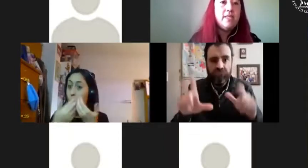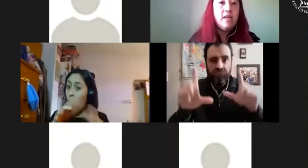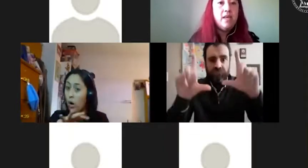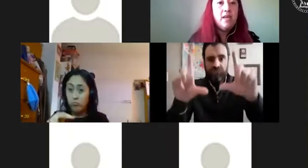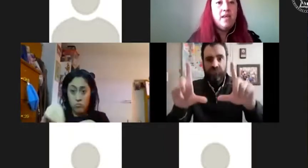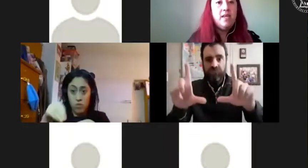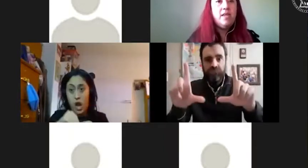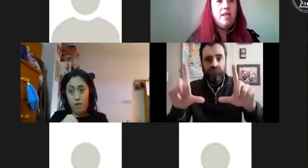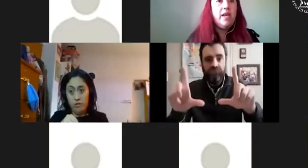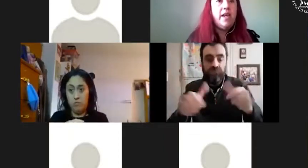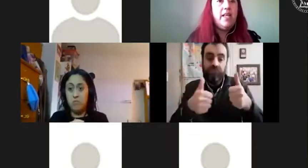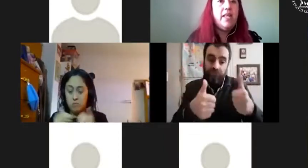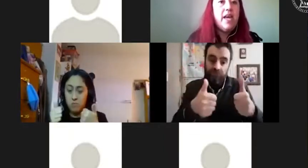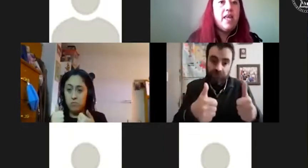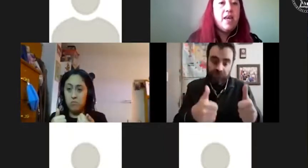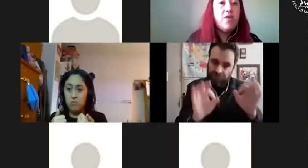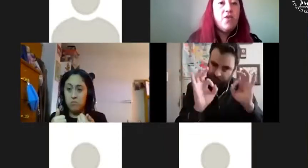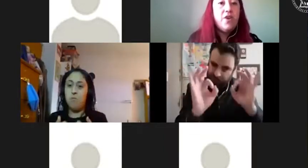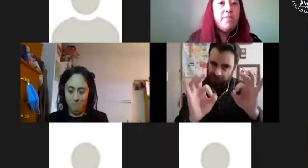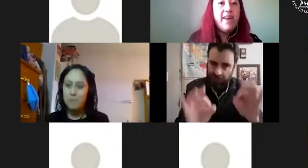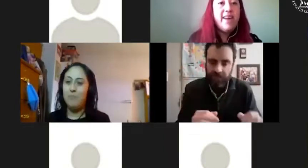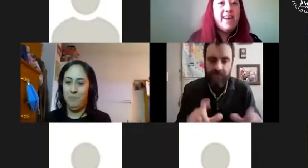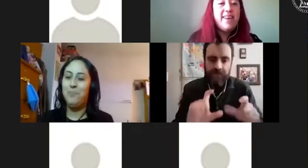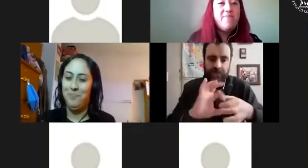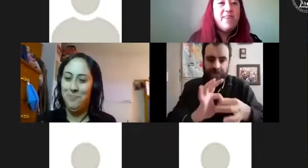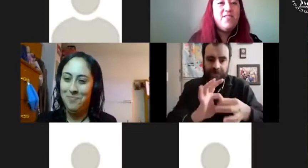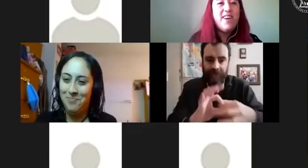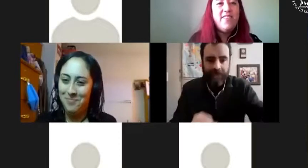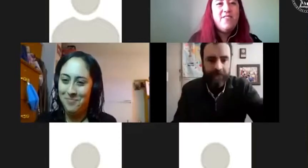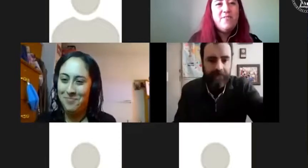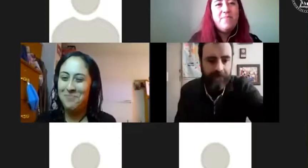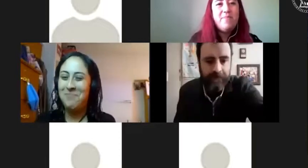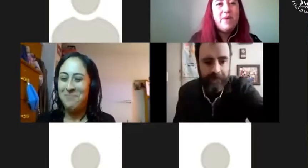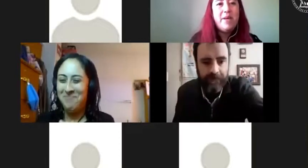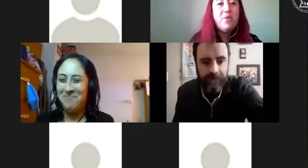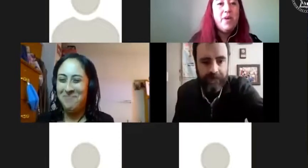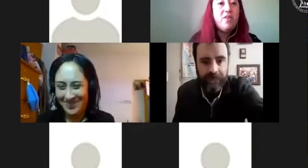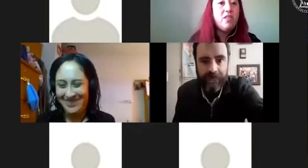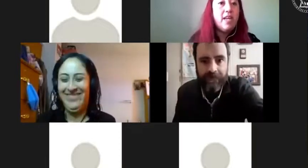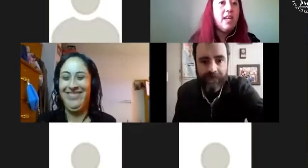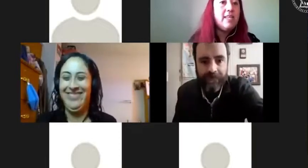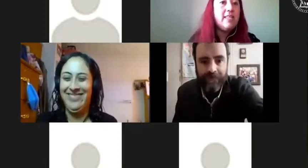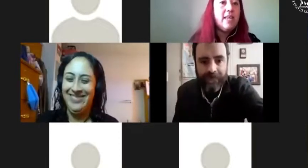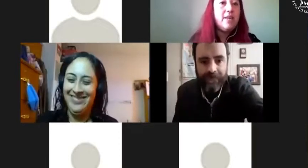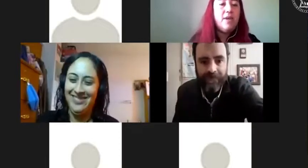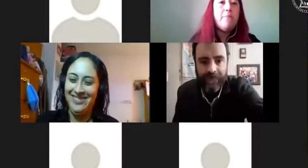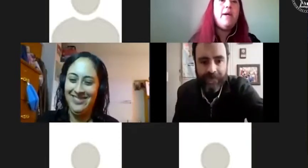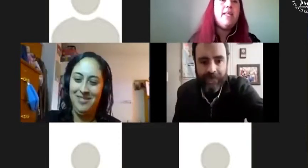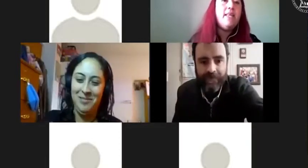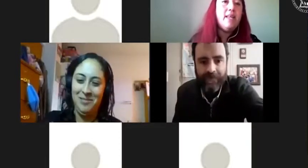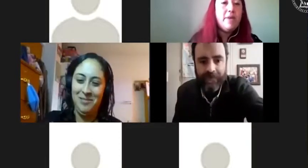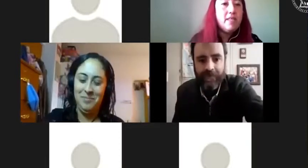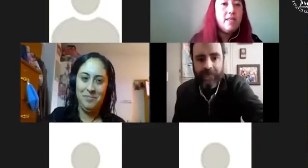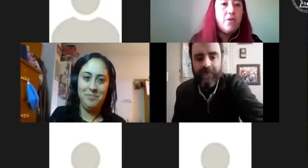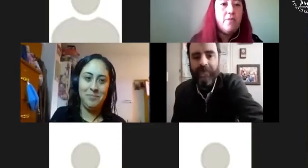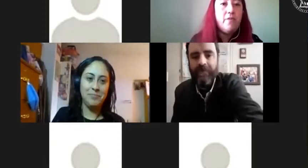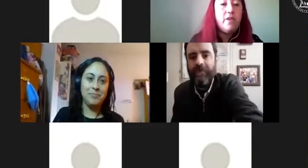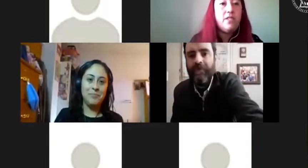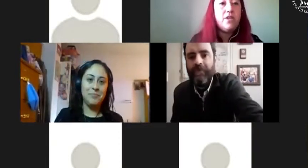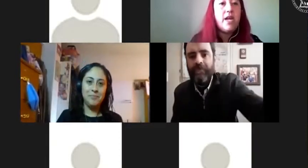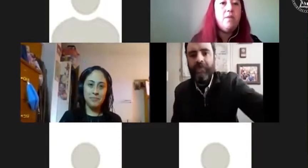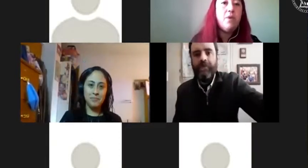ustedes. El día de hoy me ha tocado poder contarles acerca de una parte de mi